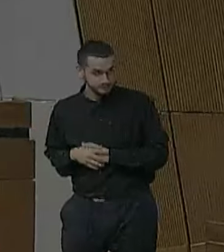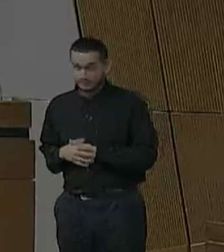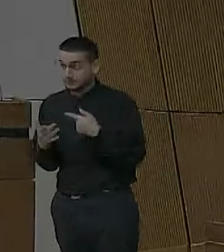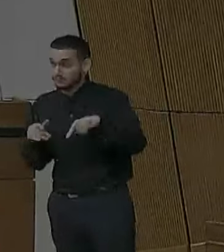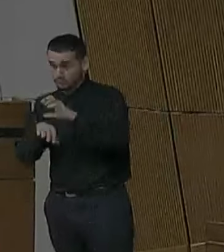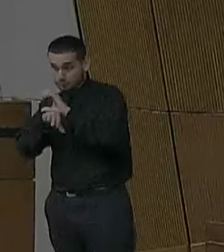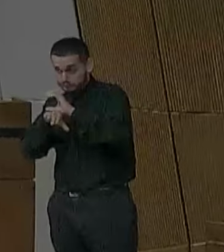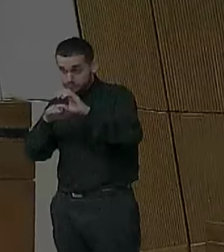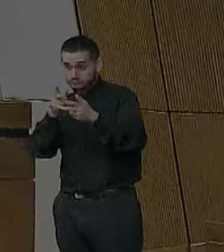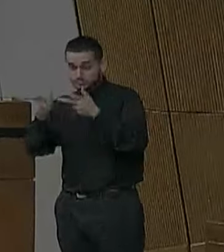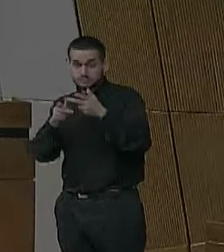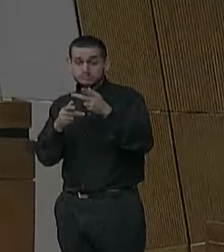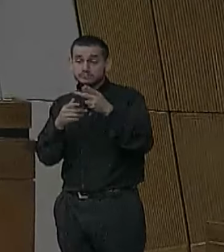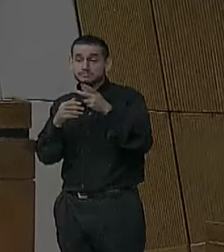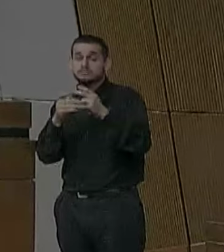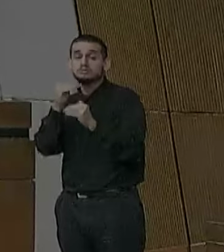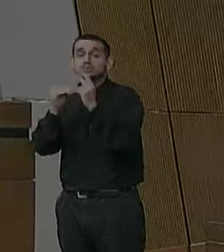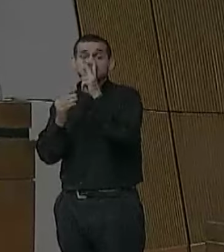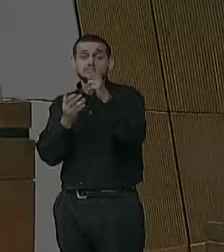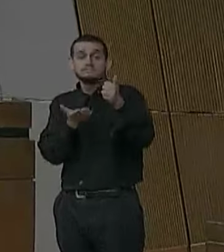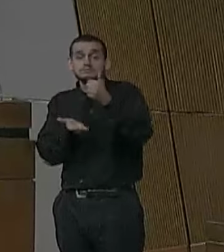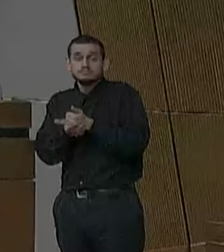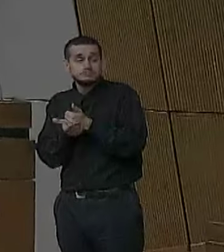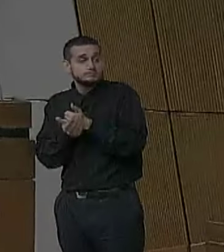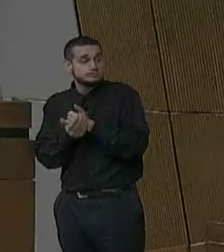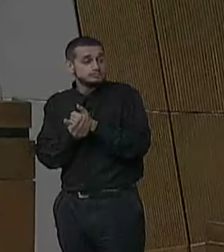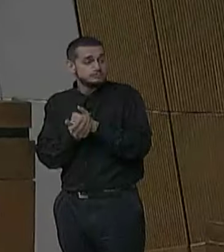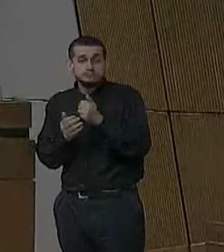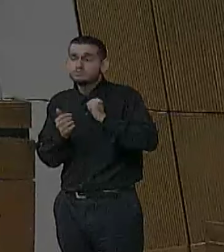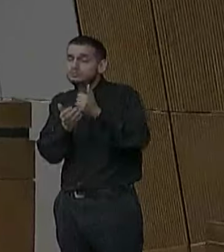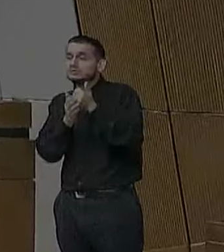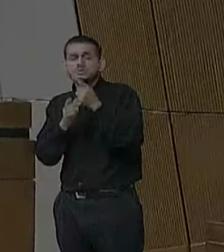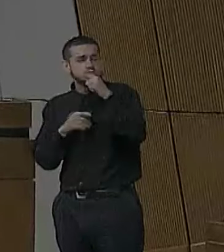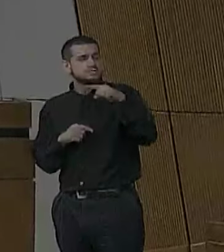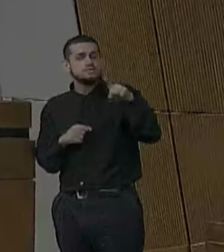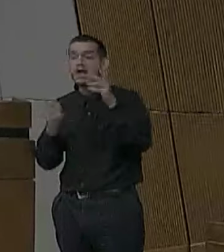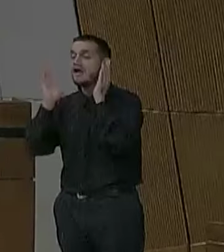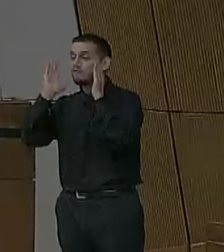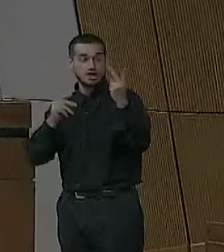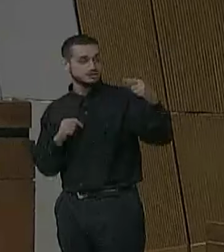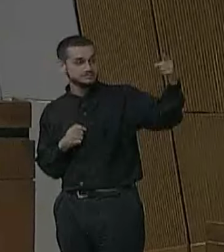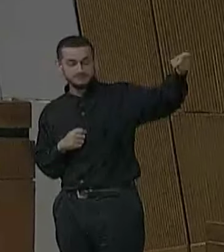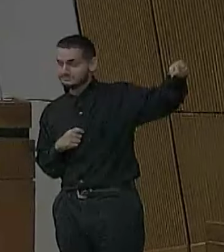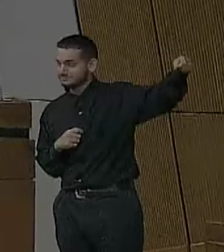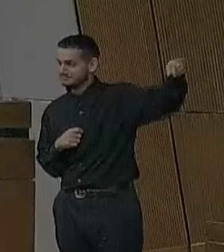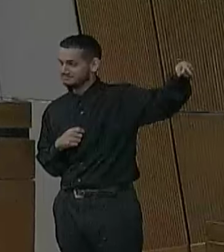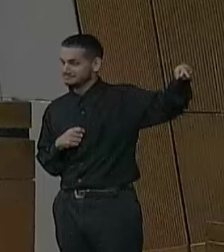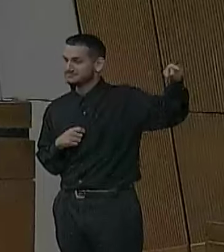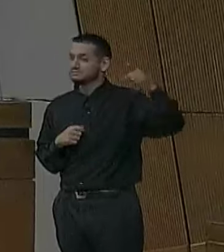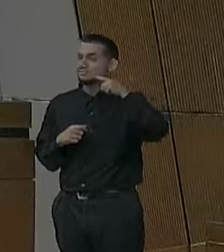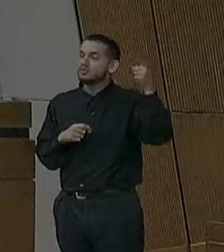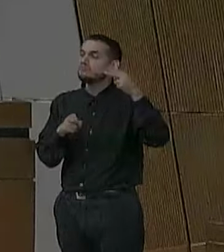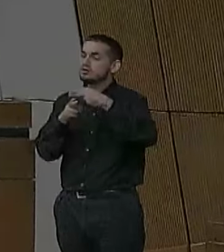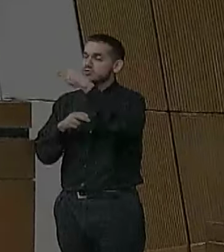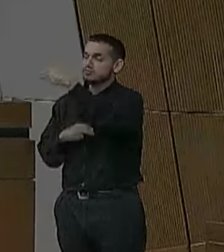dar continuidad a este proceso, me gustaría que me acompañen acá los abogados Horacio